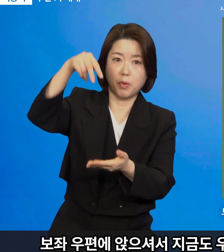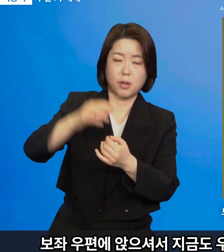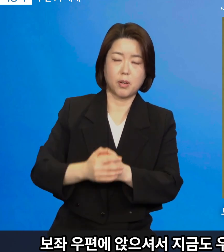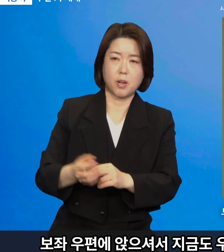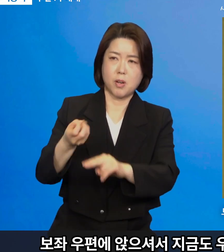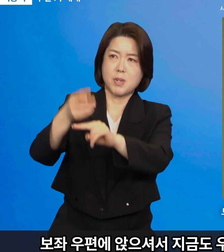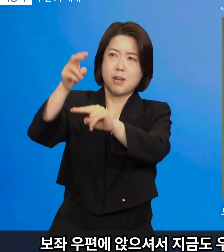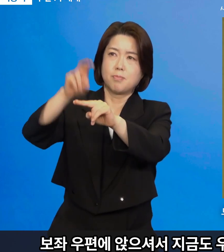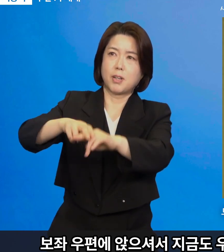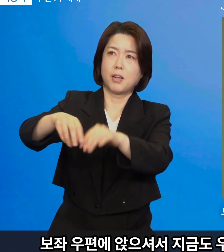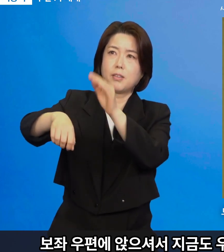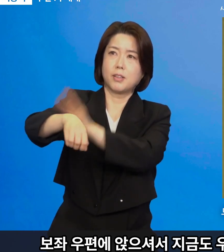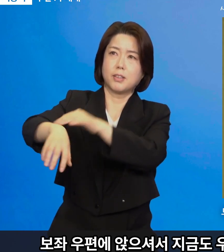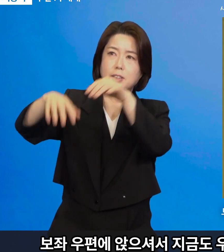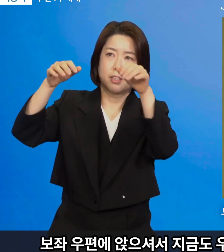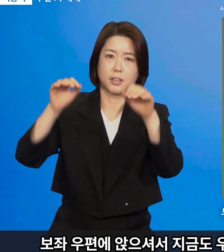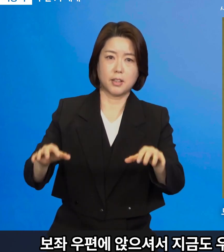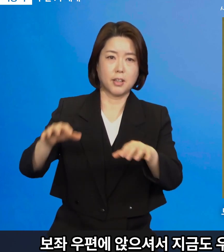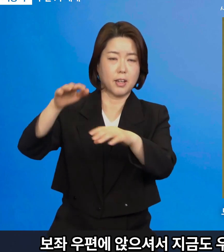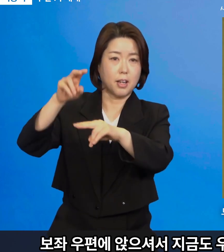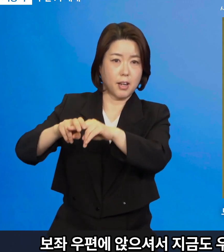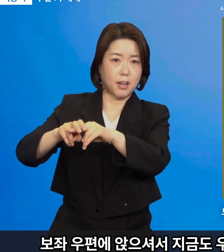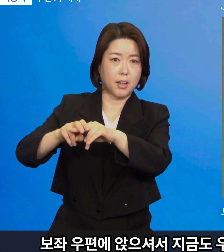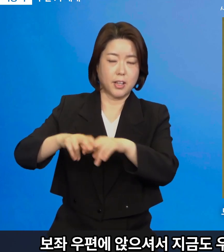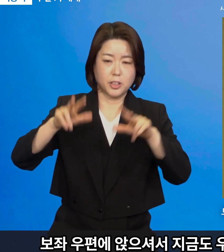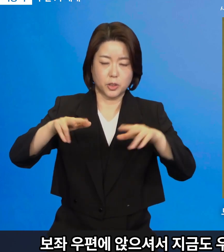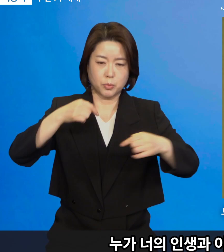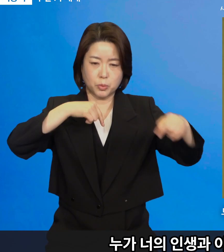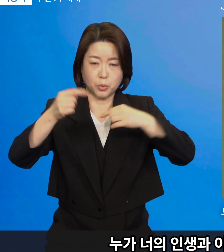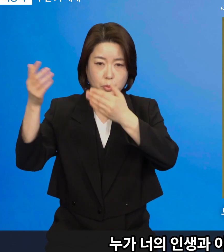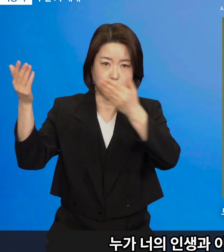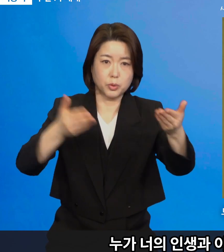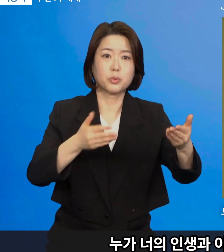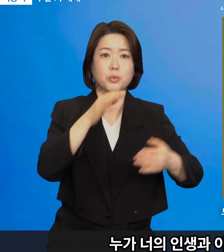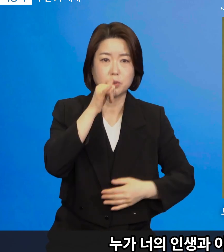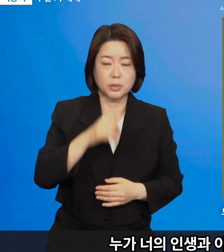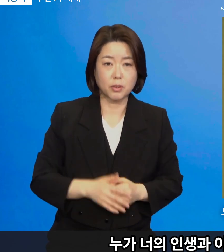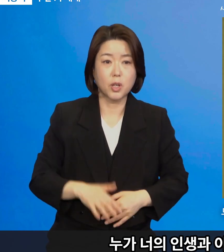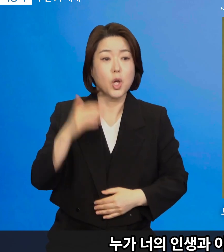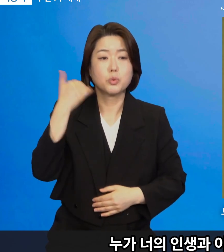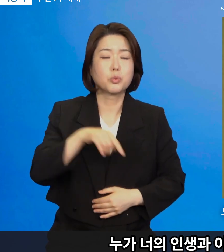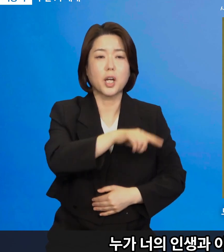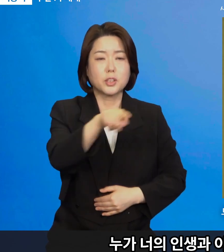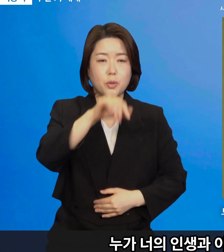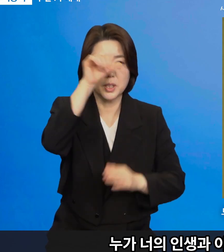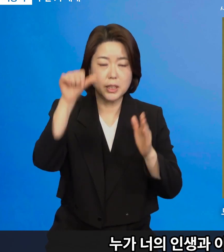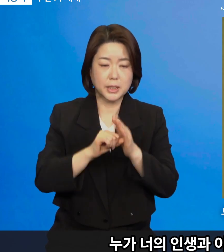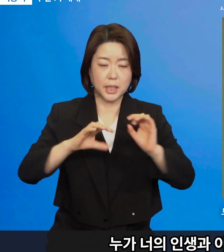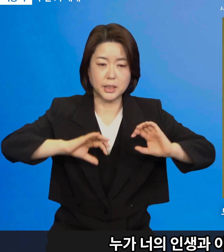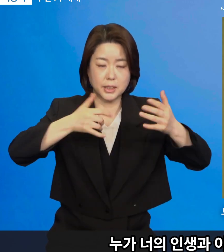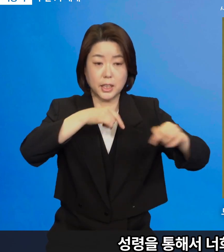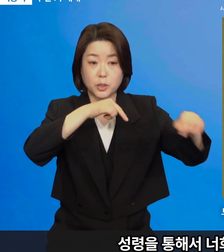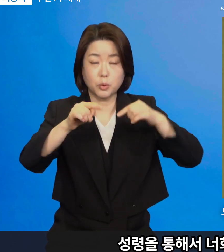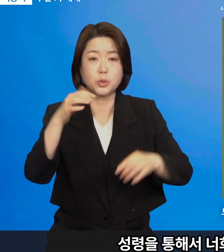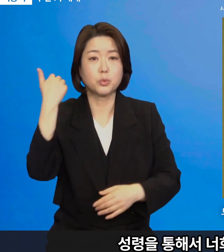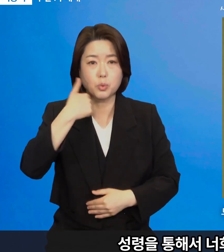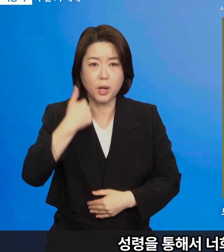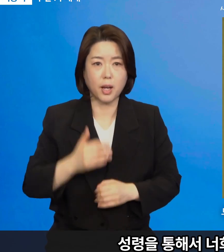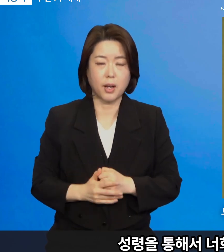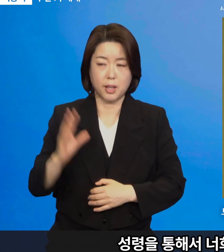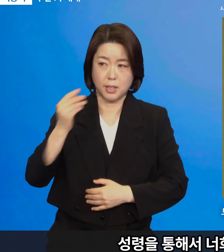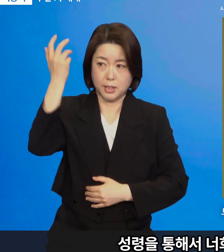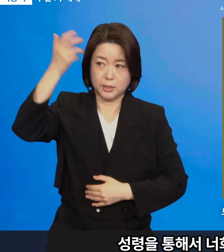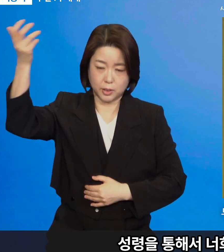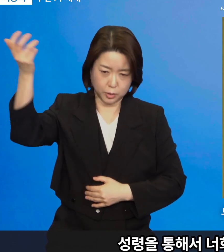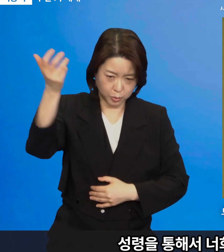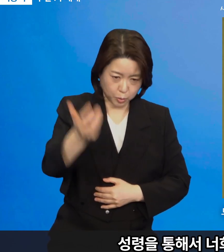우편에 앉으셔서 지금도 우리를 통치하시고 다스리십니다. 누가 너의 인생과 이 세상을 통치하느냐? 성령을 통해서